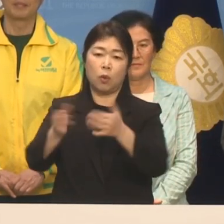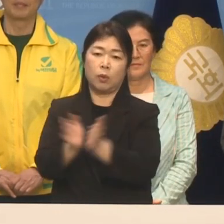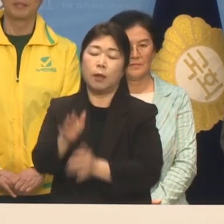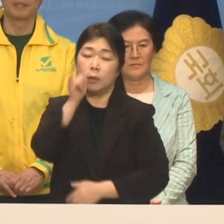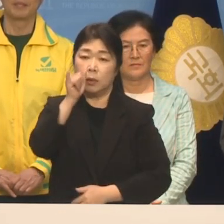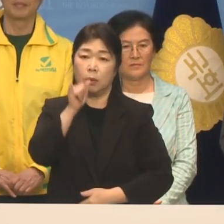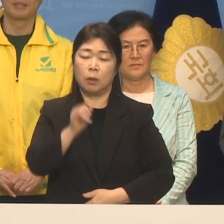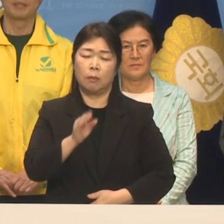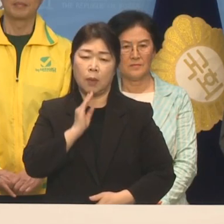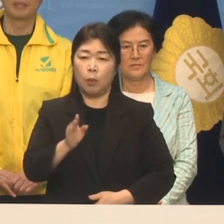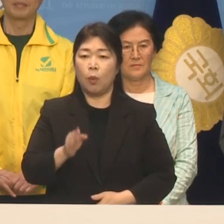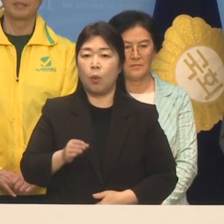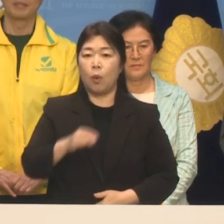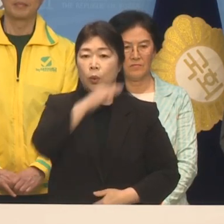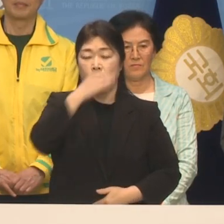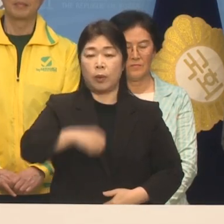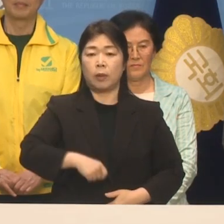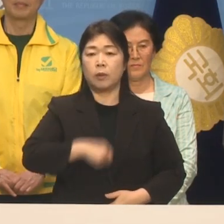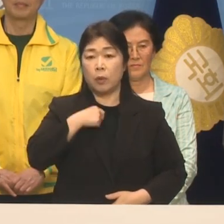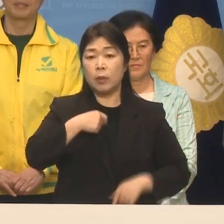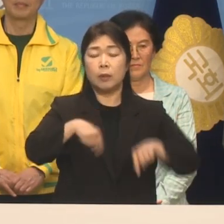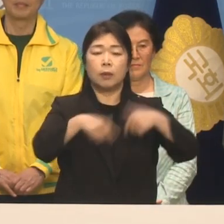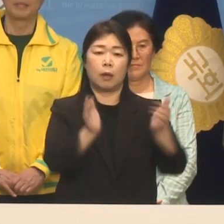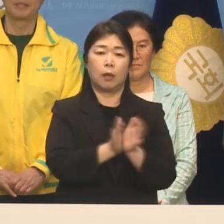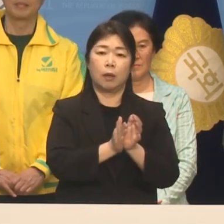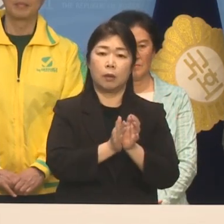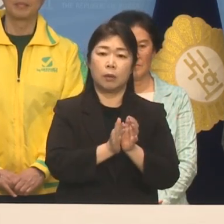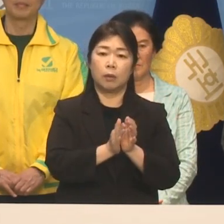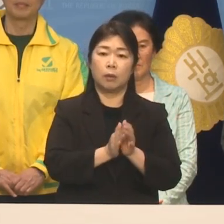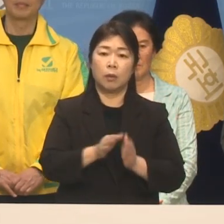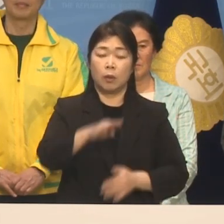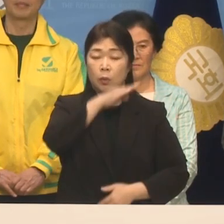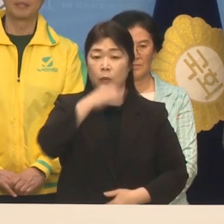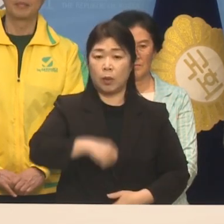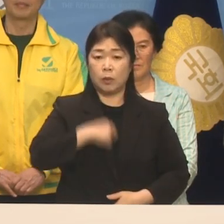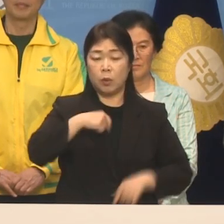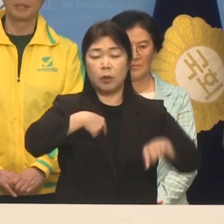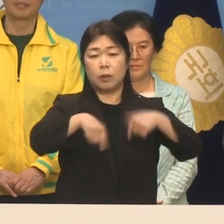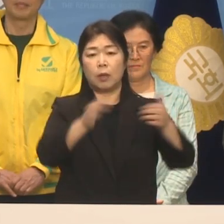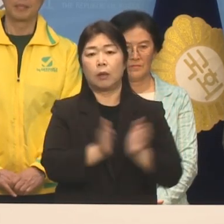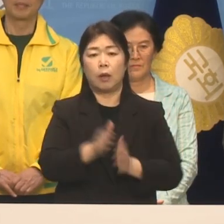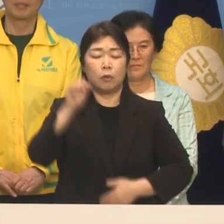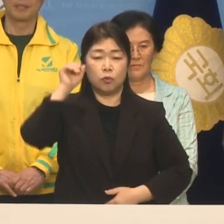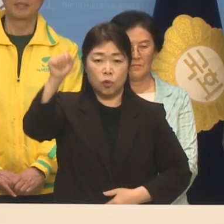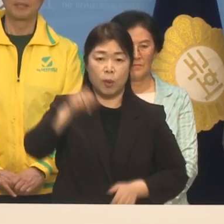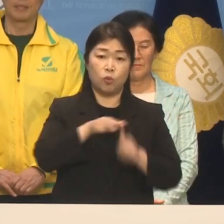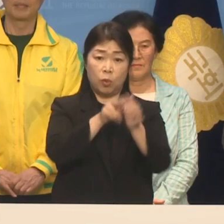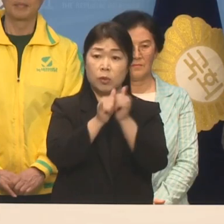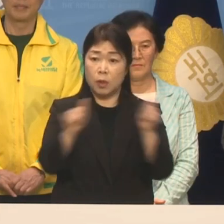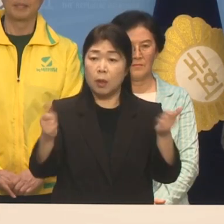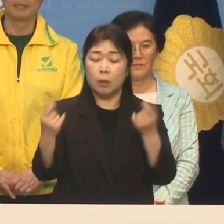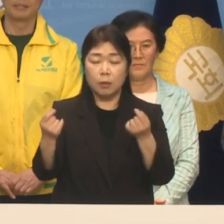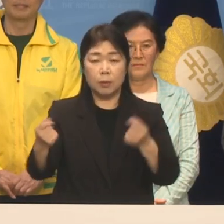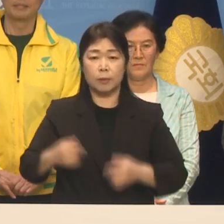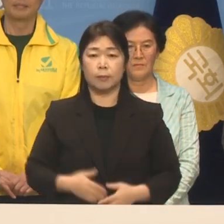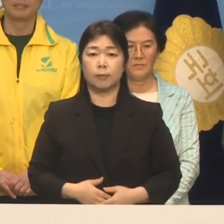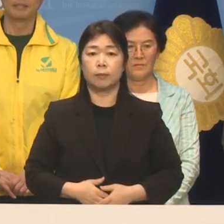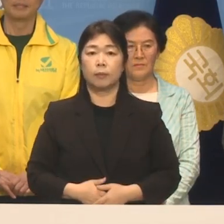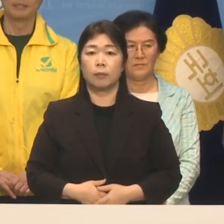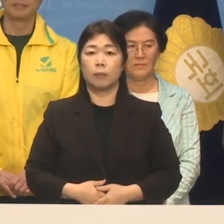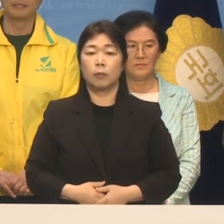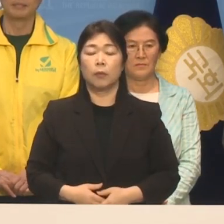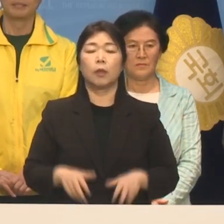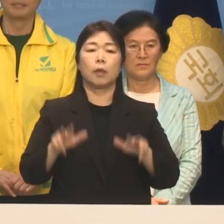바로 녹색정의당과 녹색정의당에 출마한 후보들이 저는 그들이라고 생각하고 있습니다.